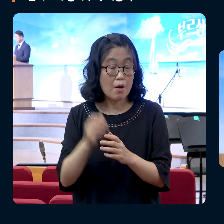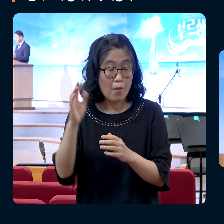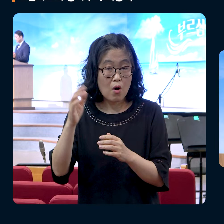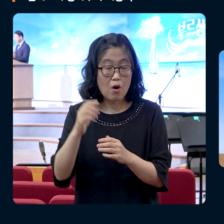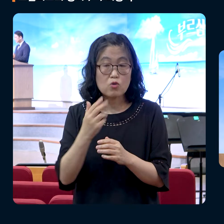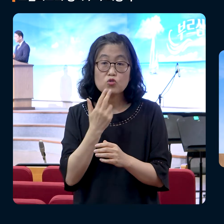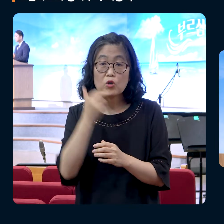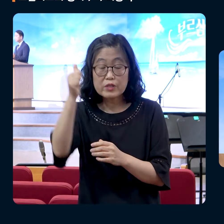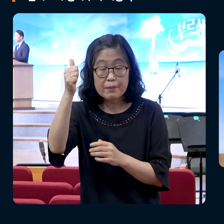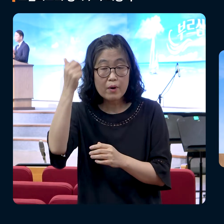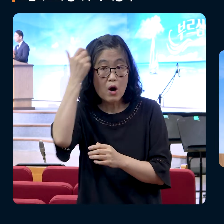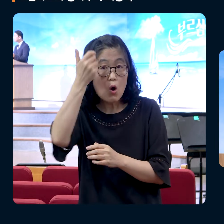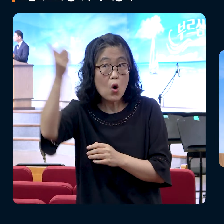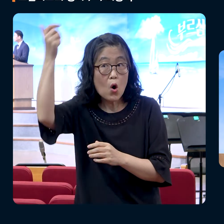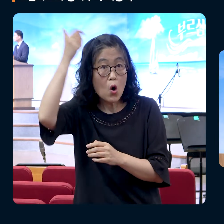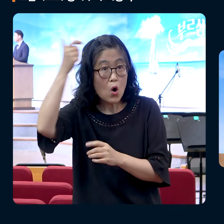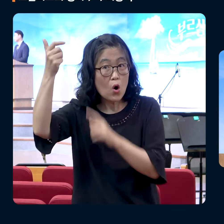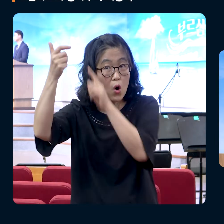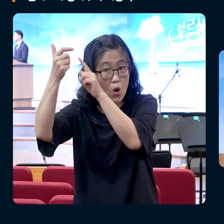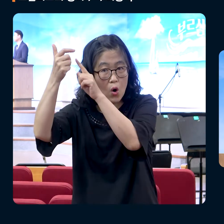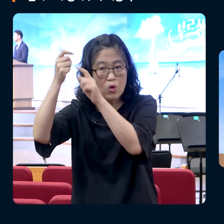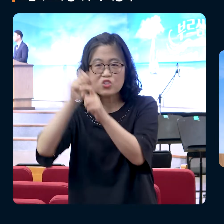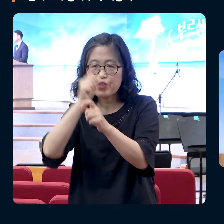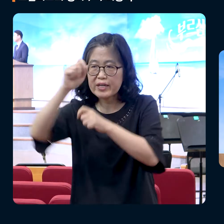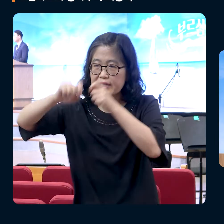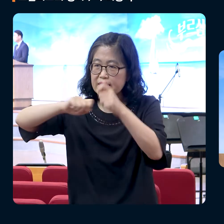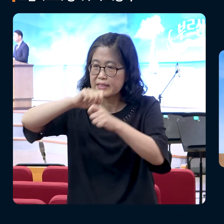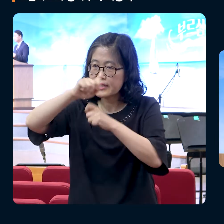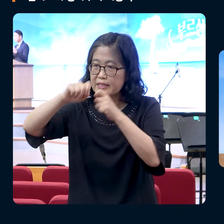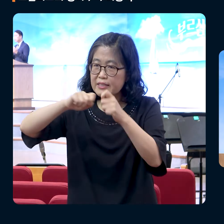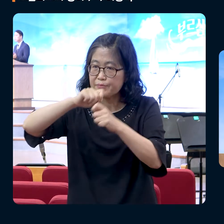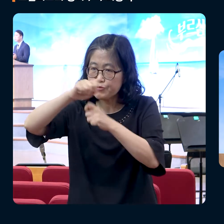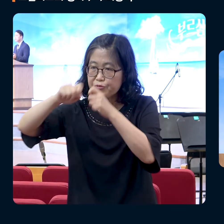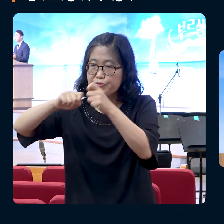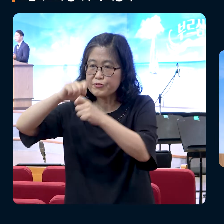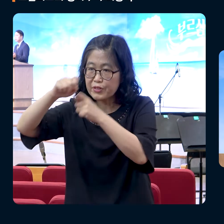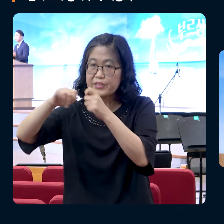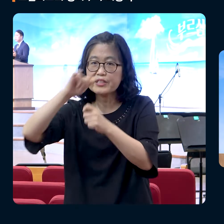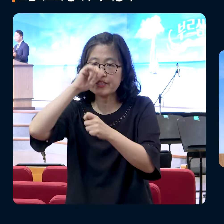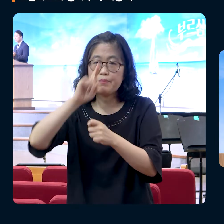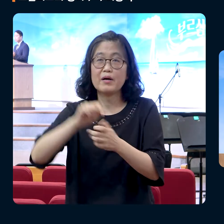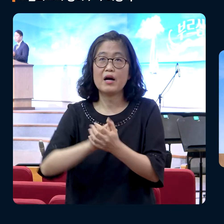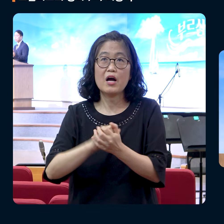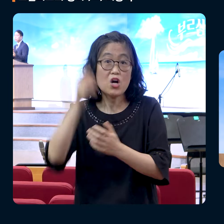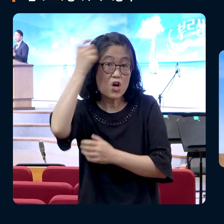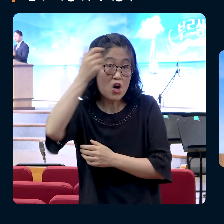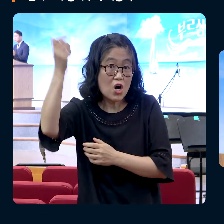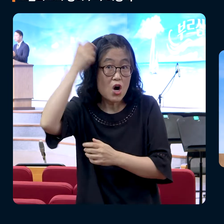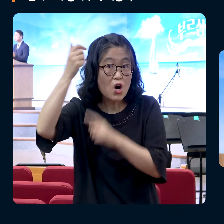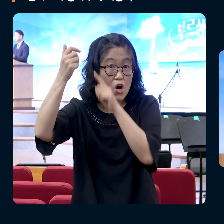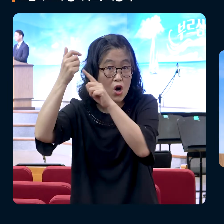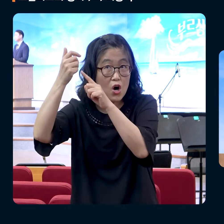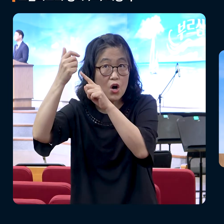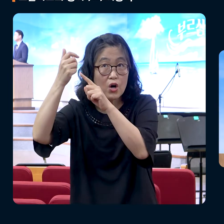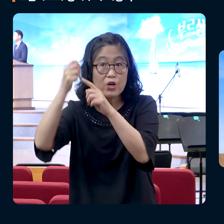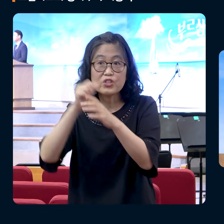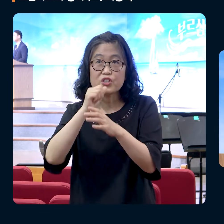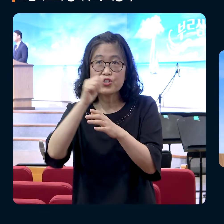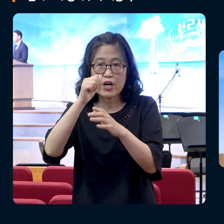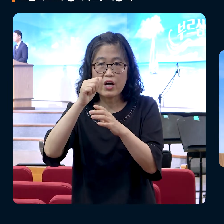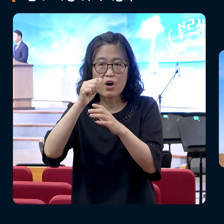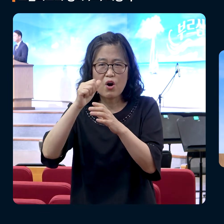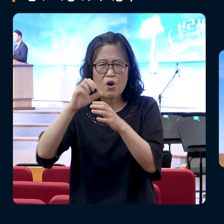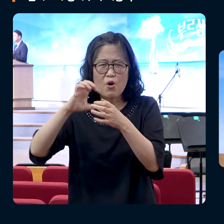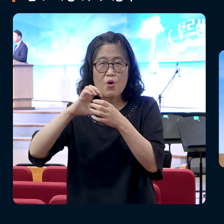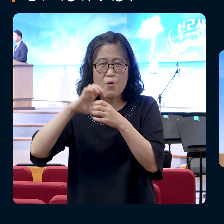혼은 쇠사슬로 꿰어져 있다라는 것입니다. 그의 영혼이 쇠로 뚫려져 있다라는